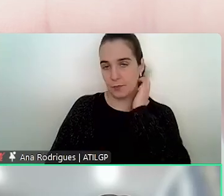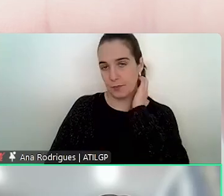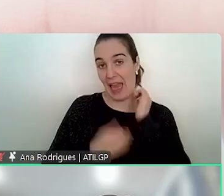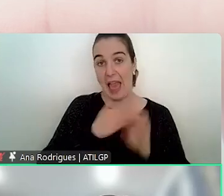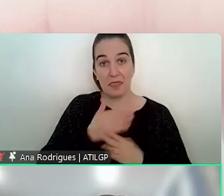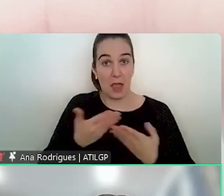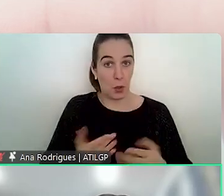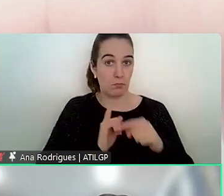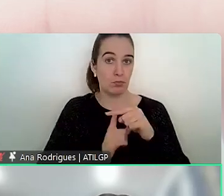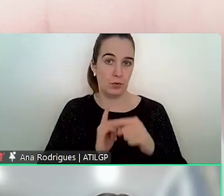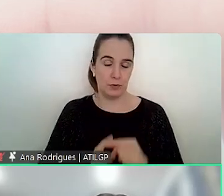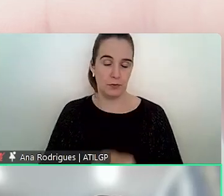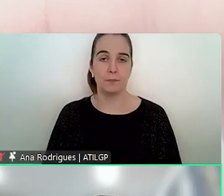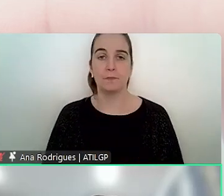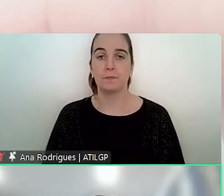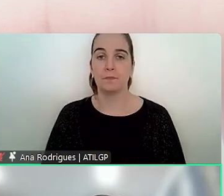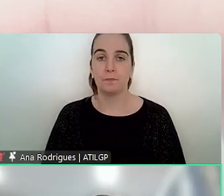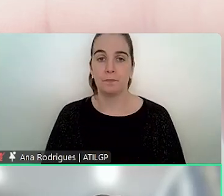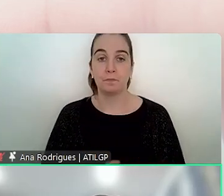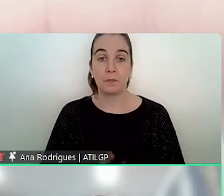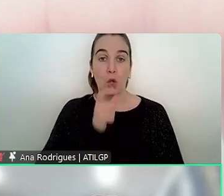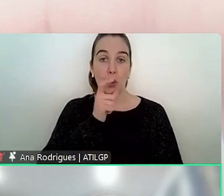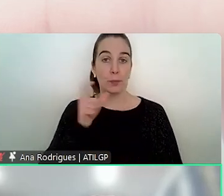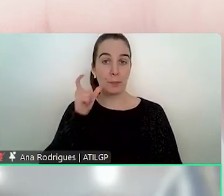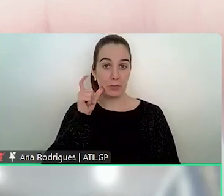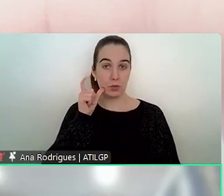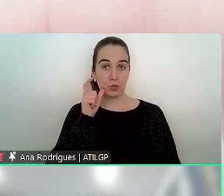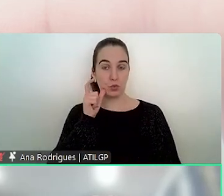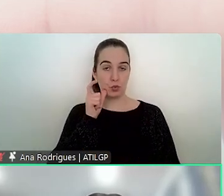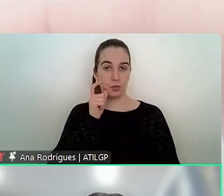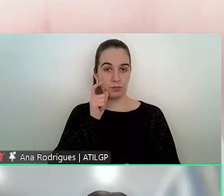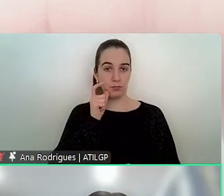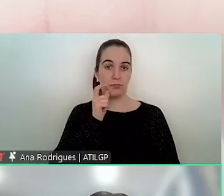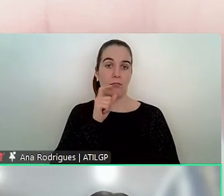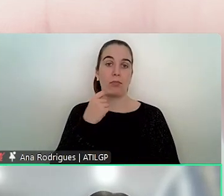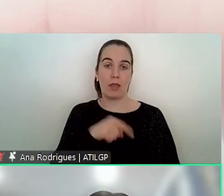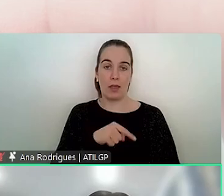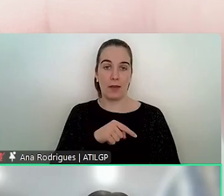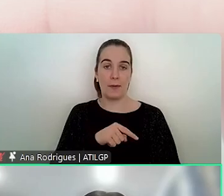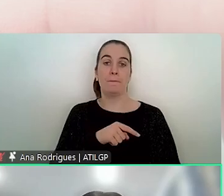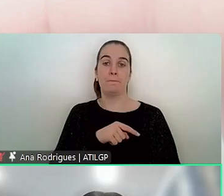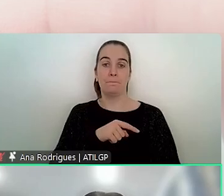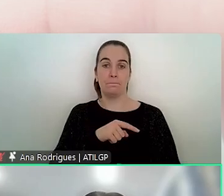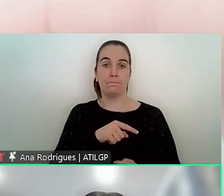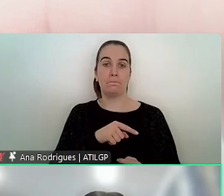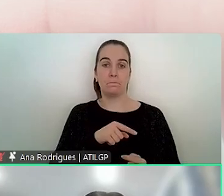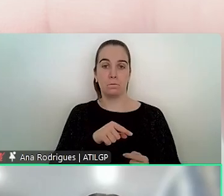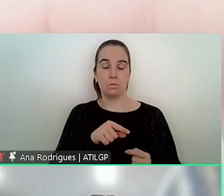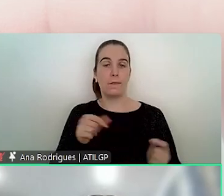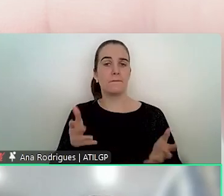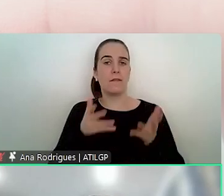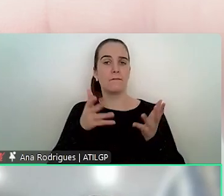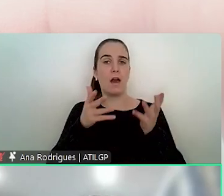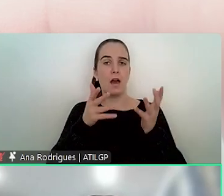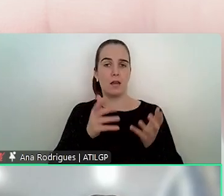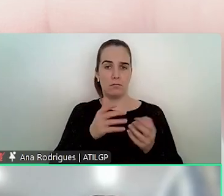Há, em termos de compromissos, os que foram entendidos como mais promissores foram os compromissos